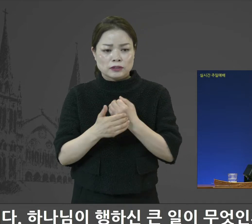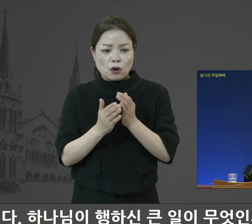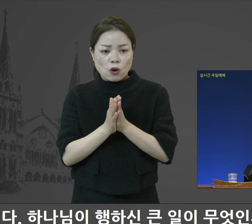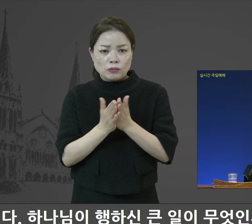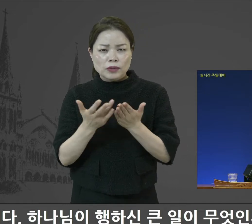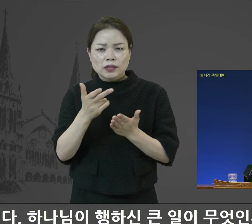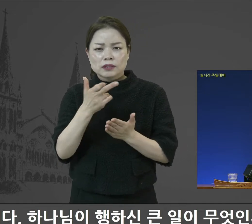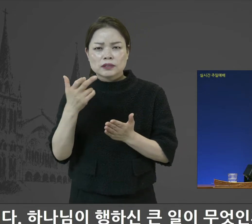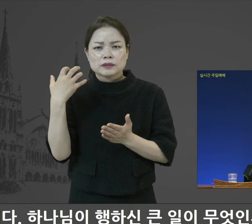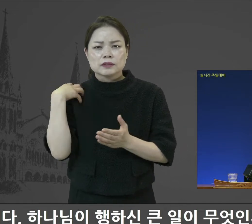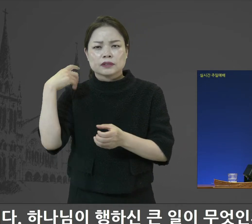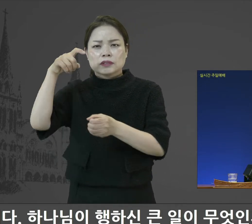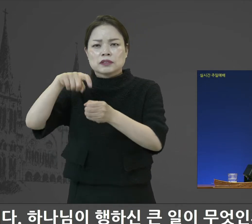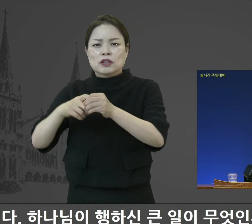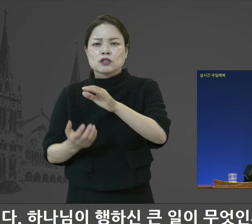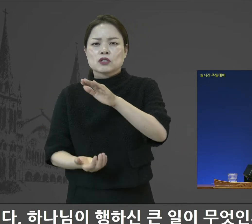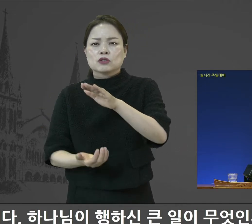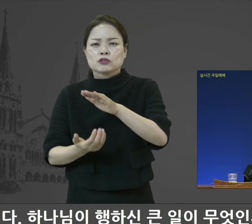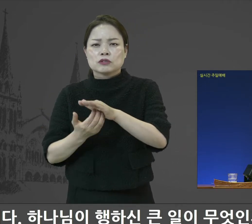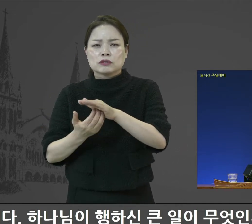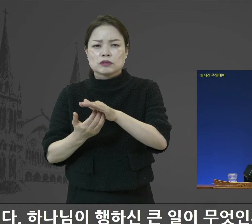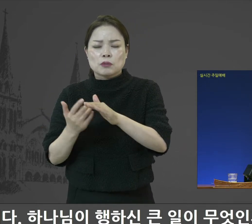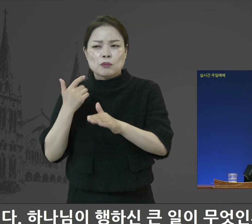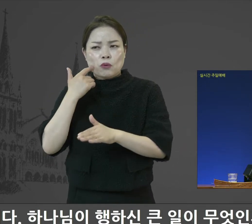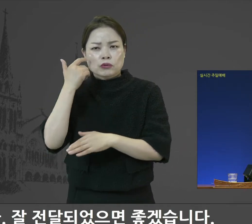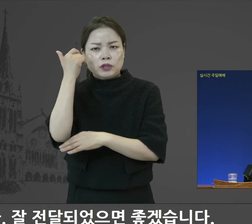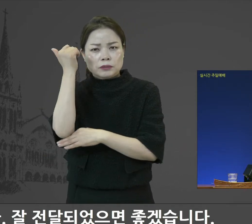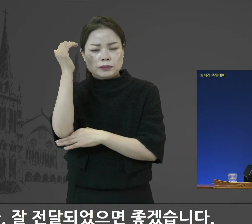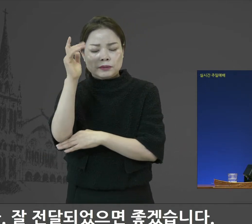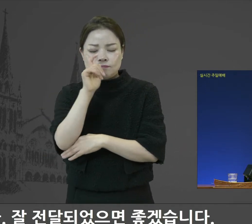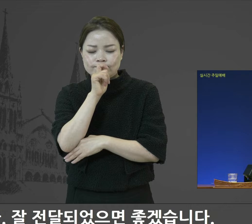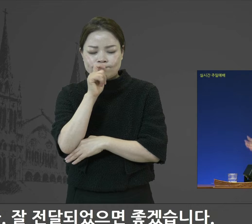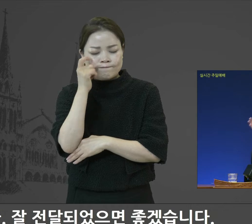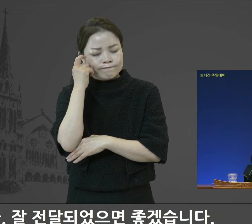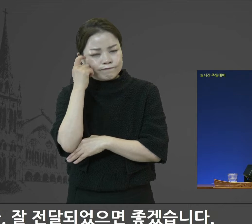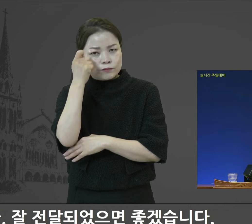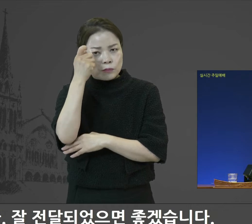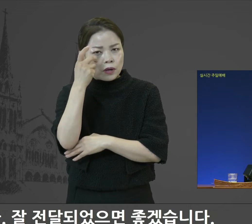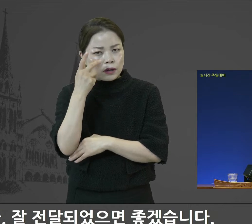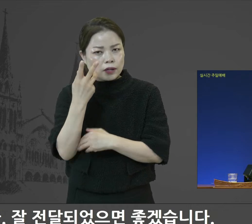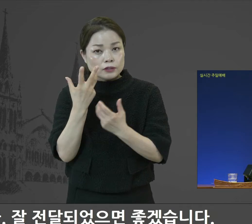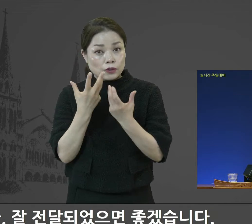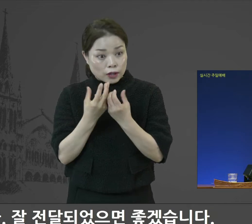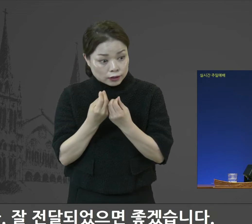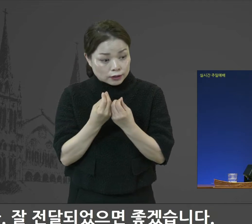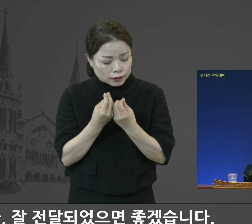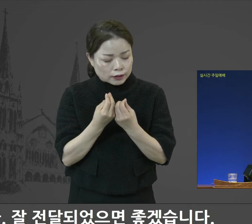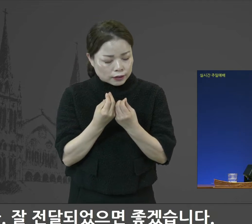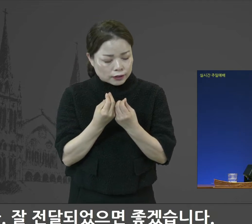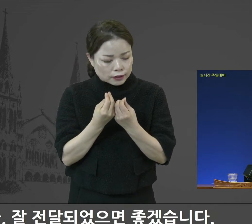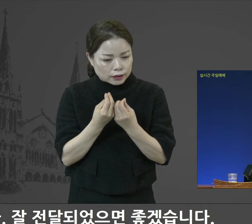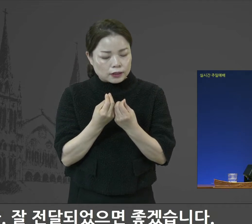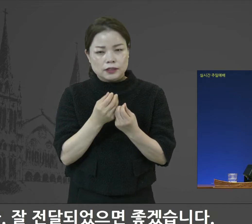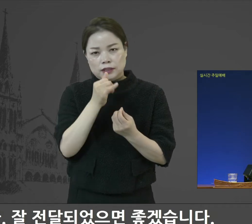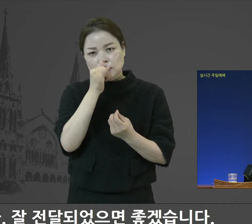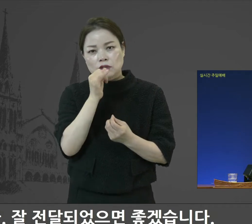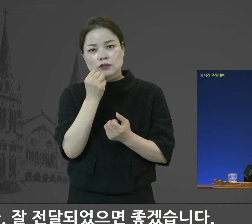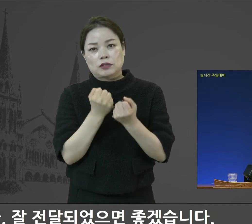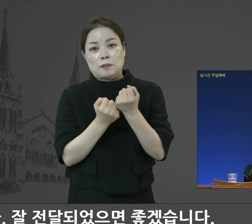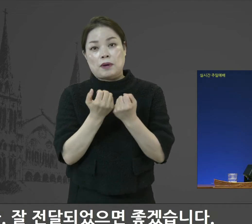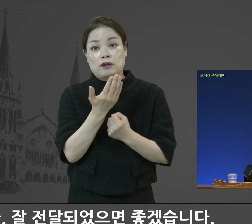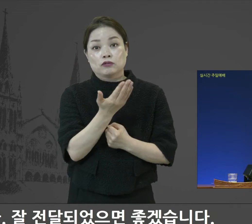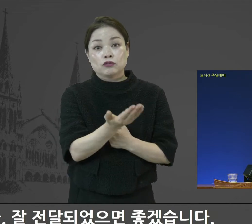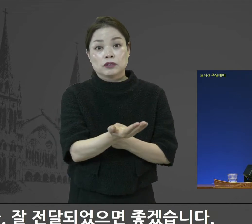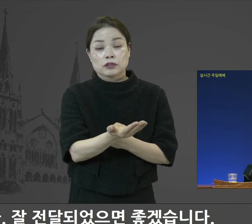말하는 큰일이 무엇인지를 제가 묵상해서 그냥 설명할 수도 있습니다. 몇 가지 예화를 가지고 이런 일들이 큰일입니다 라고 설명할 수도